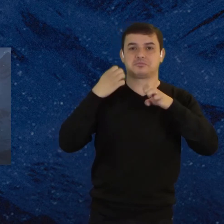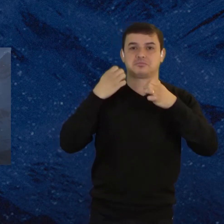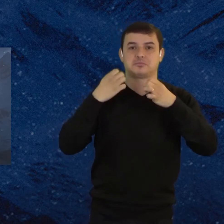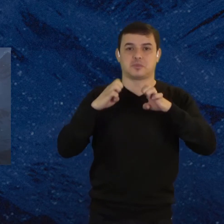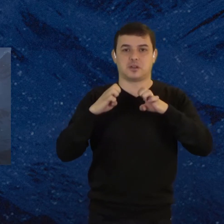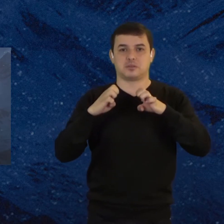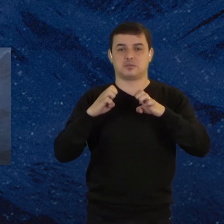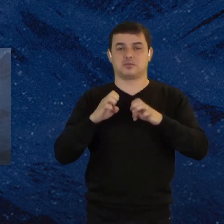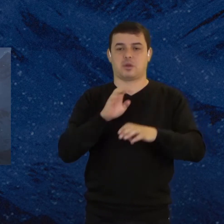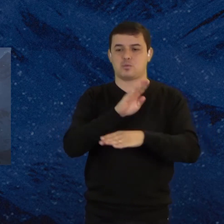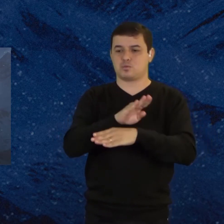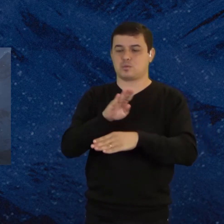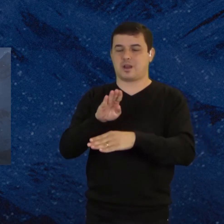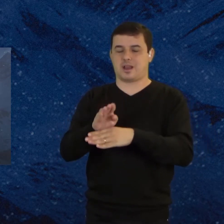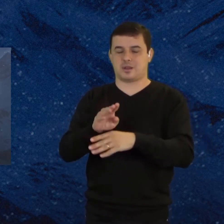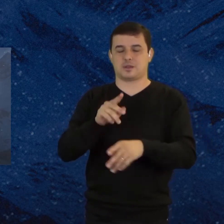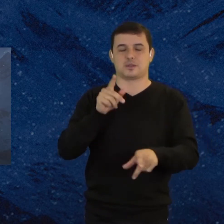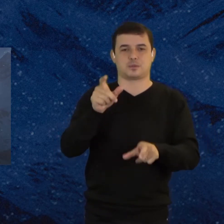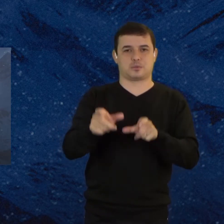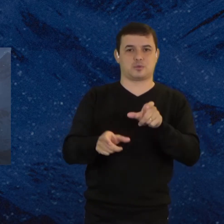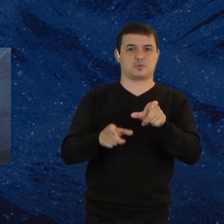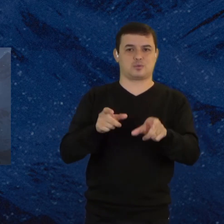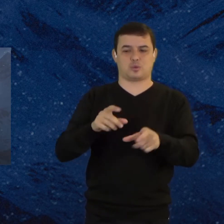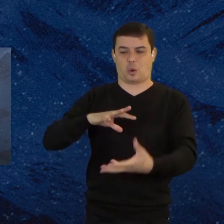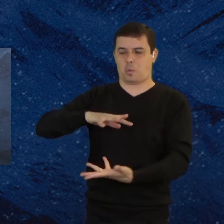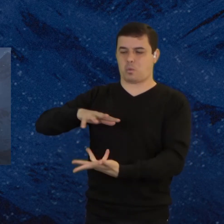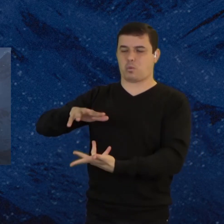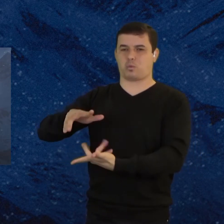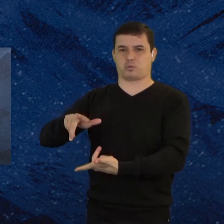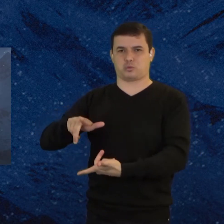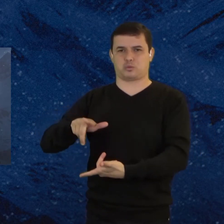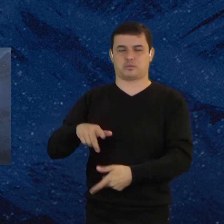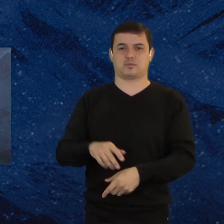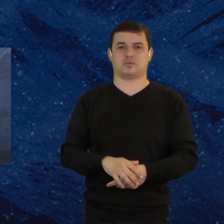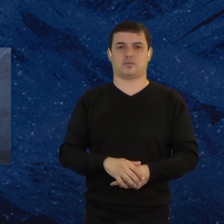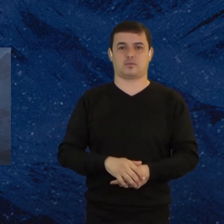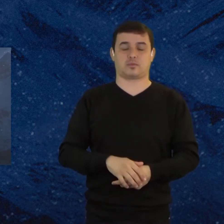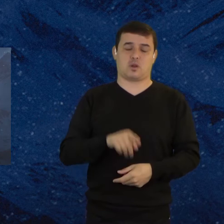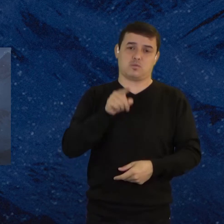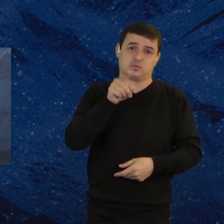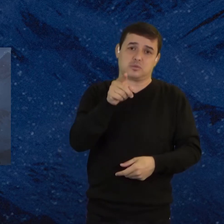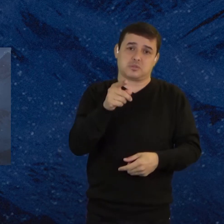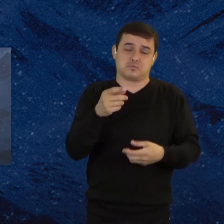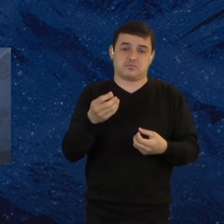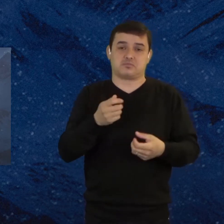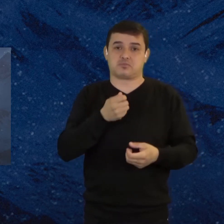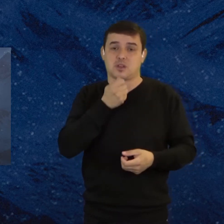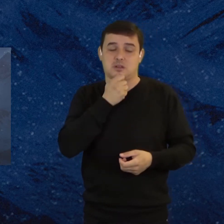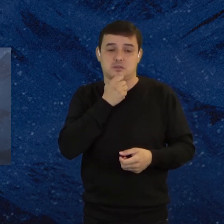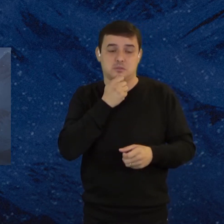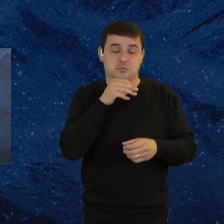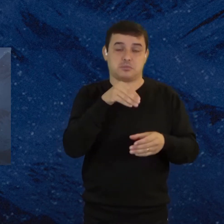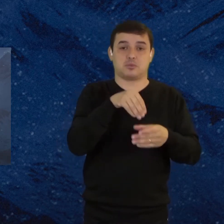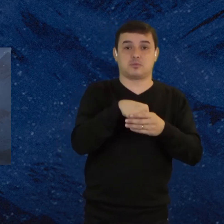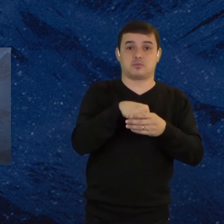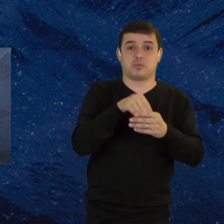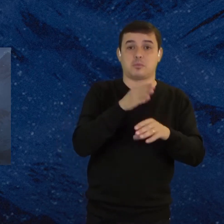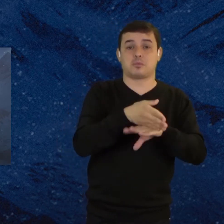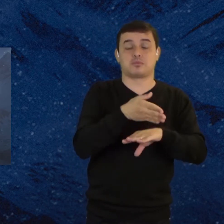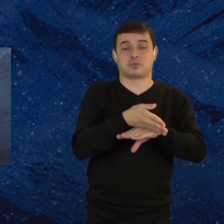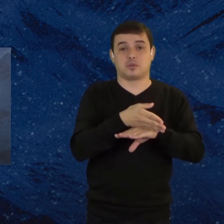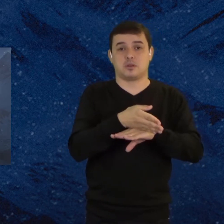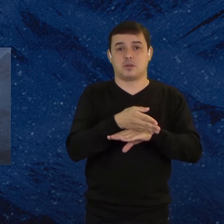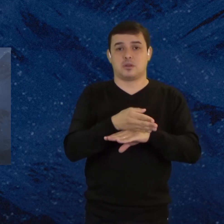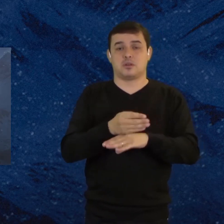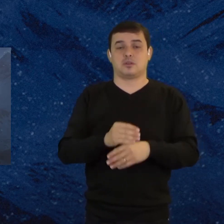em toda a terra. Então nós esperamos que você, se você ainda não participou, dessa oferta. É